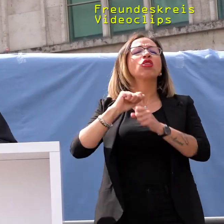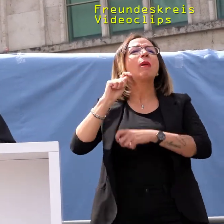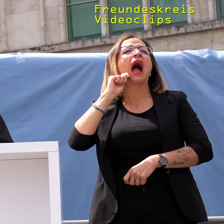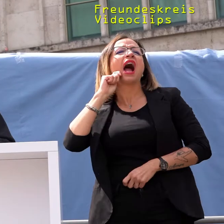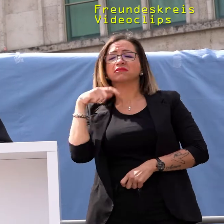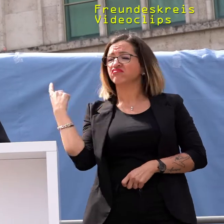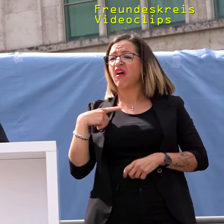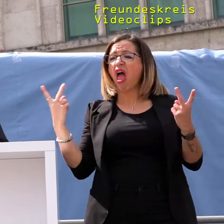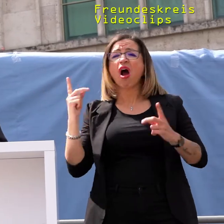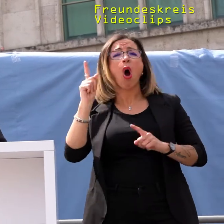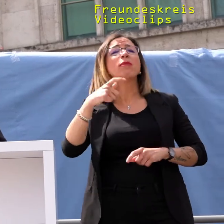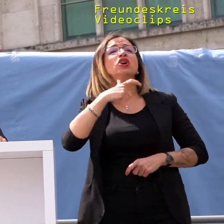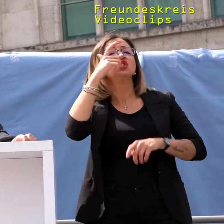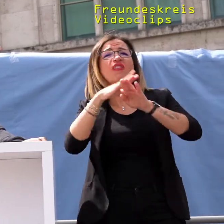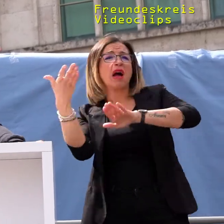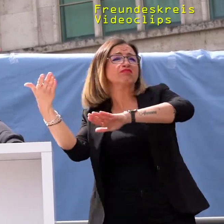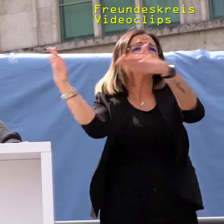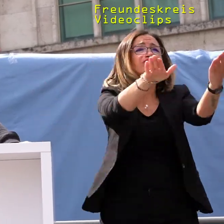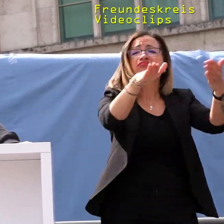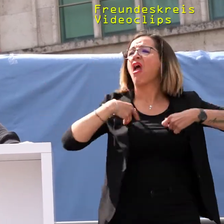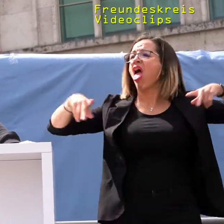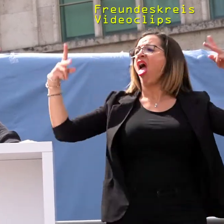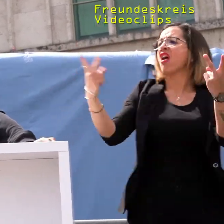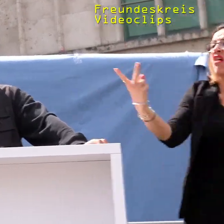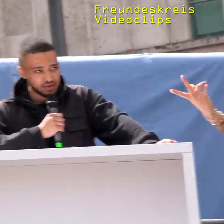egal, ob ihr sterbt oder nicht.